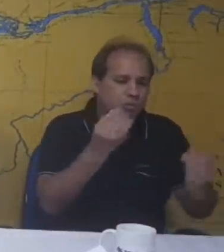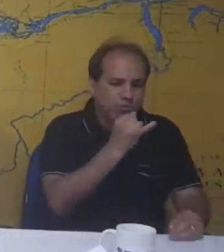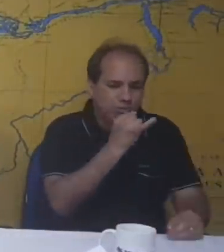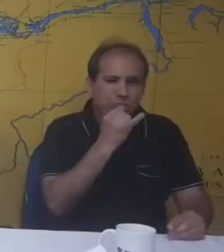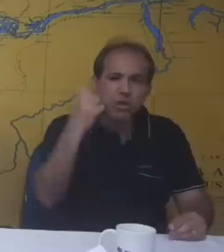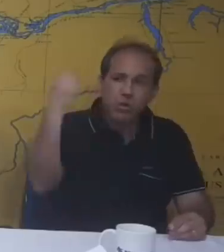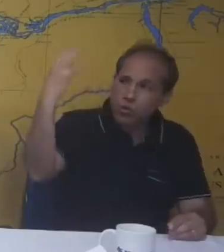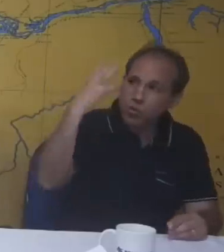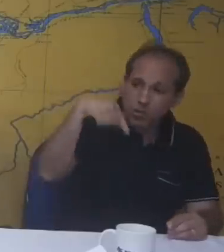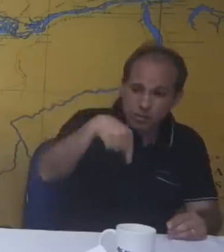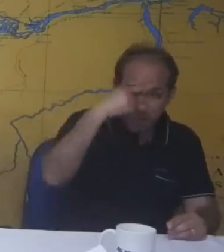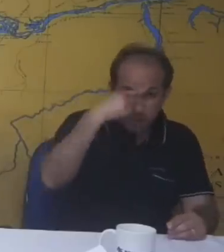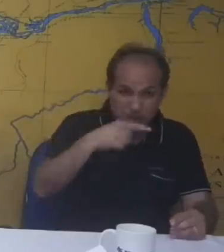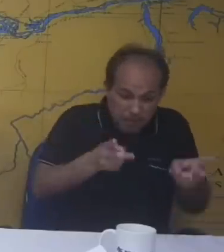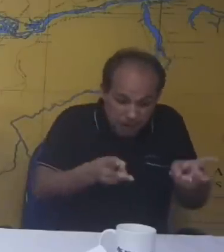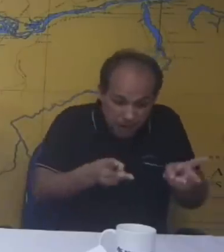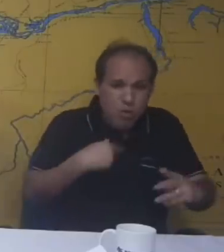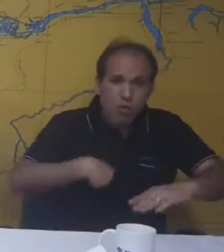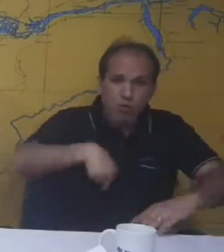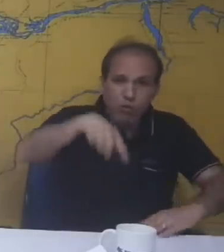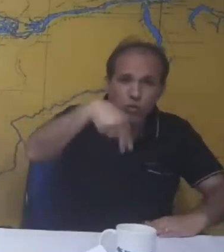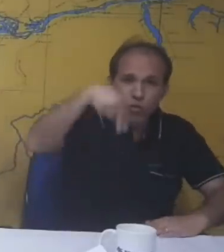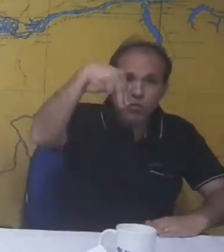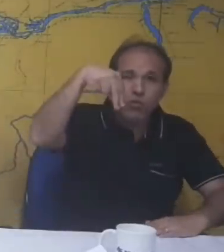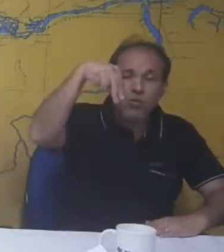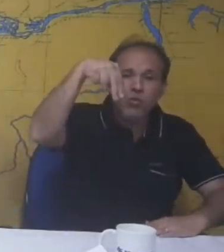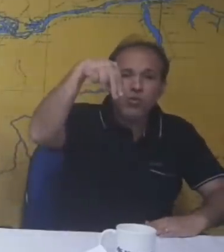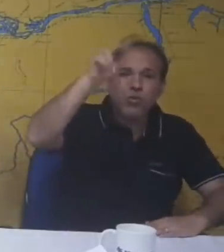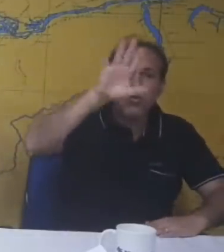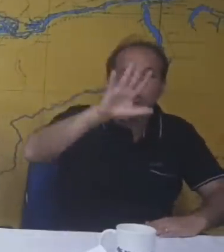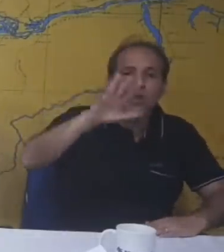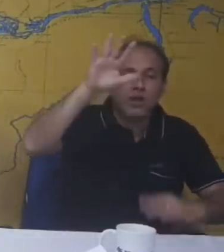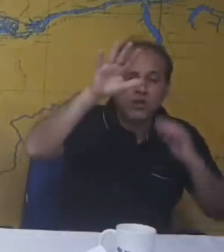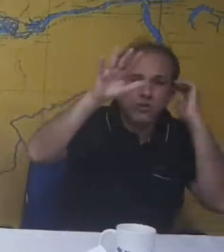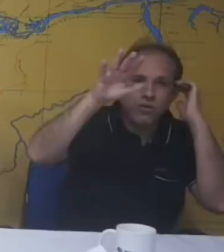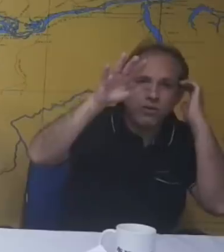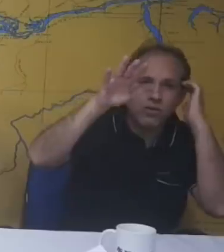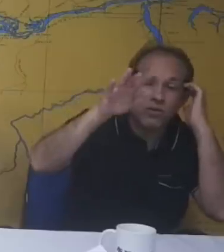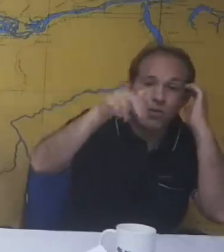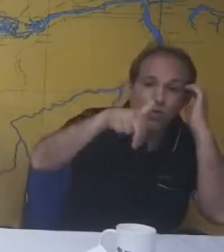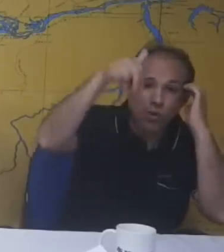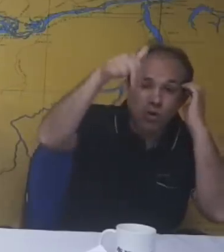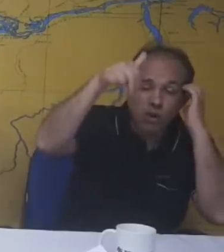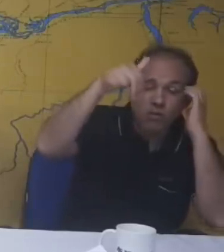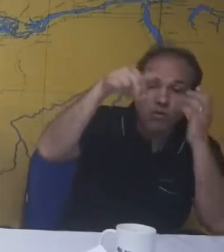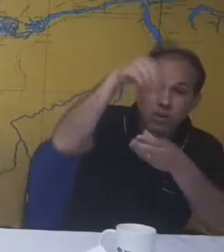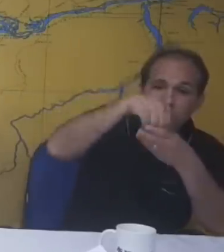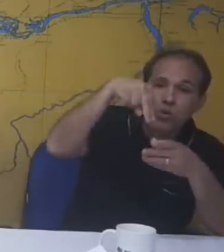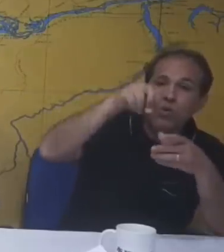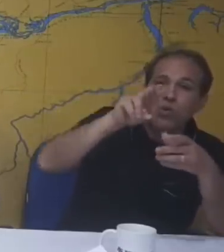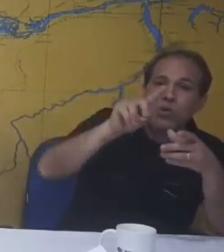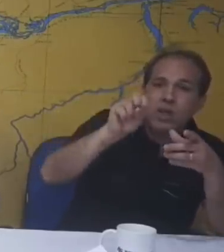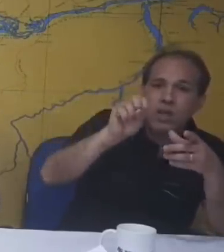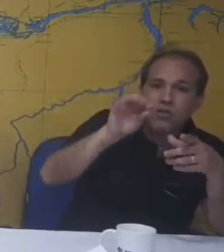luz, essa semana eu estive no Nordeste de Goiás. Pela primeira vez eu soube que um ministro